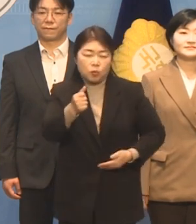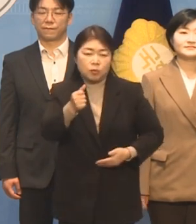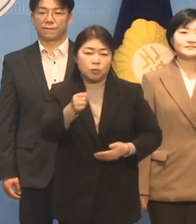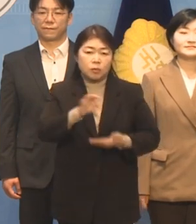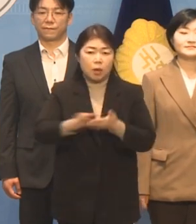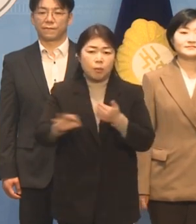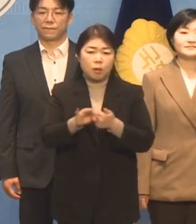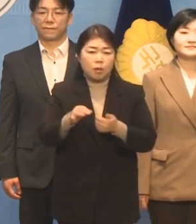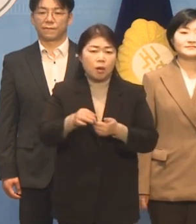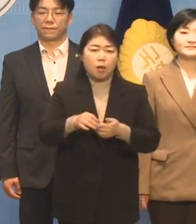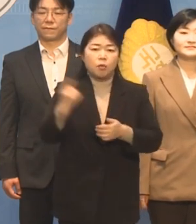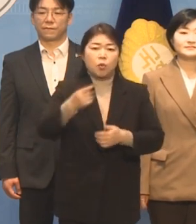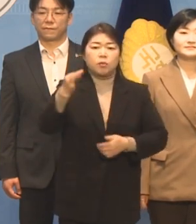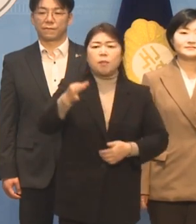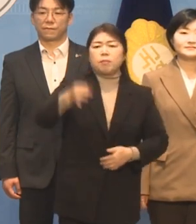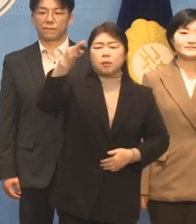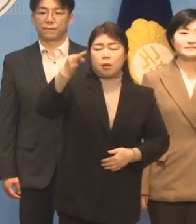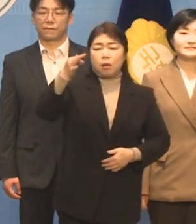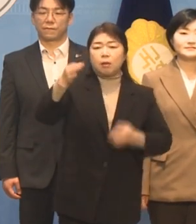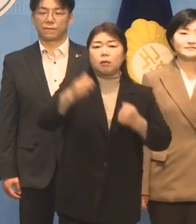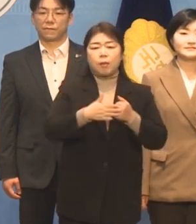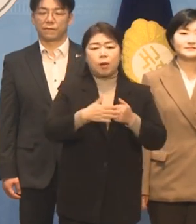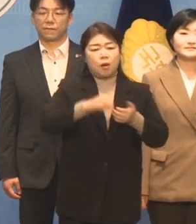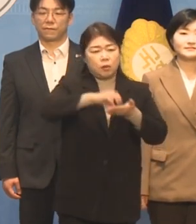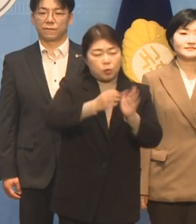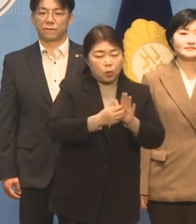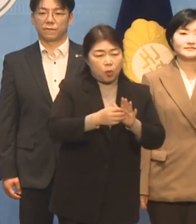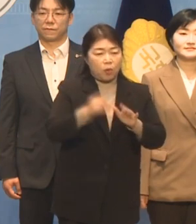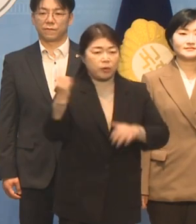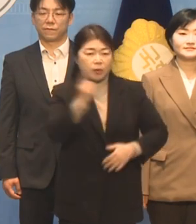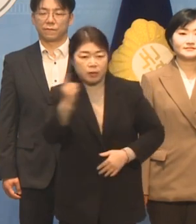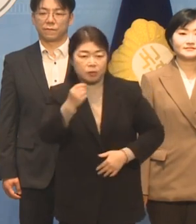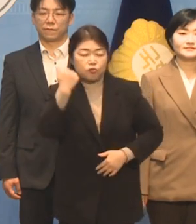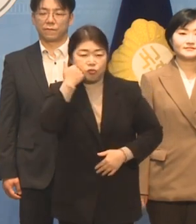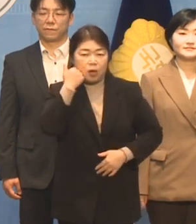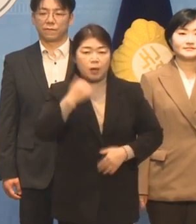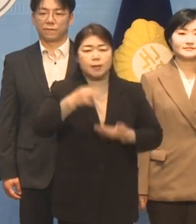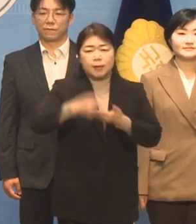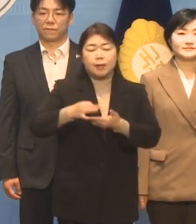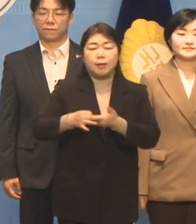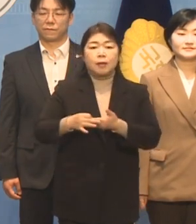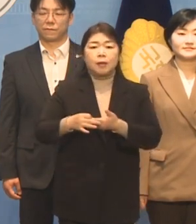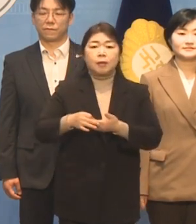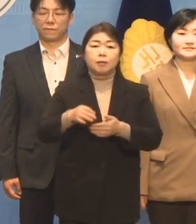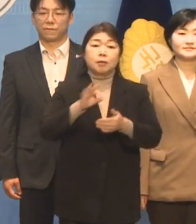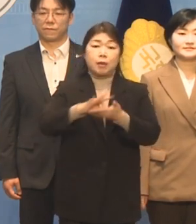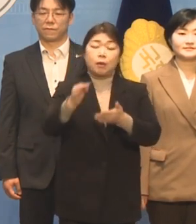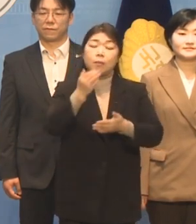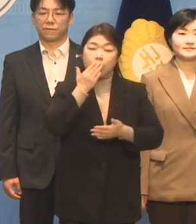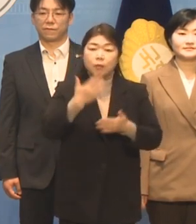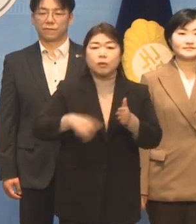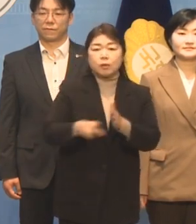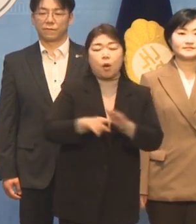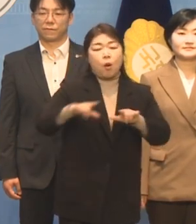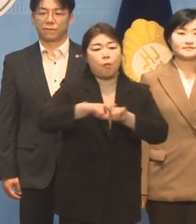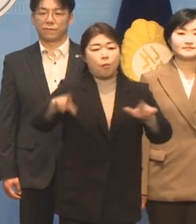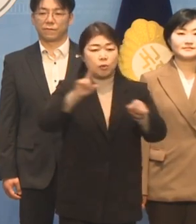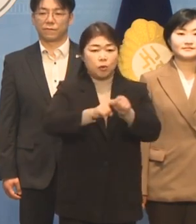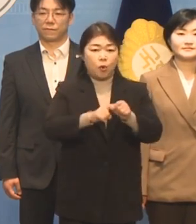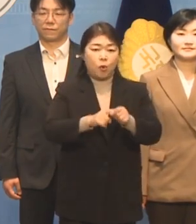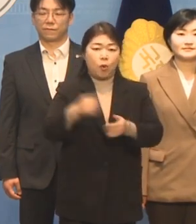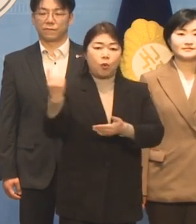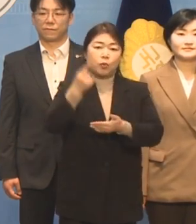강요당하는 현실을 개선해서 일정량 데이터는 누구나 저렴하게 사용할 수 있도록 보편적